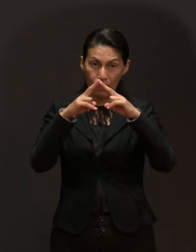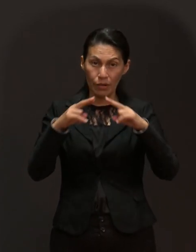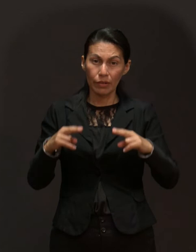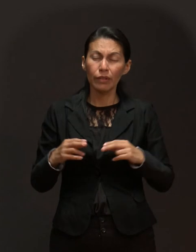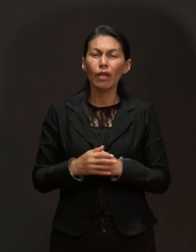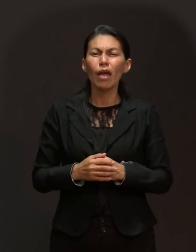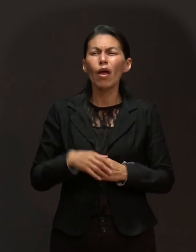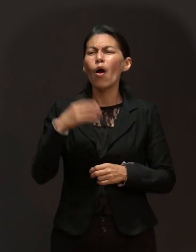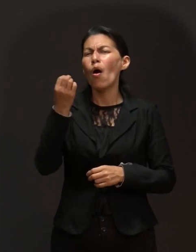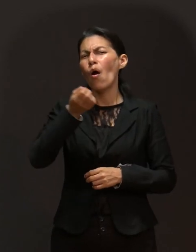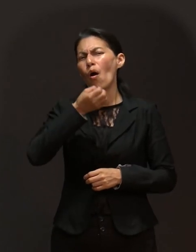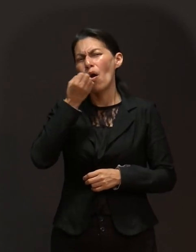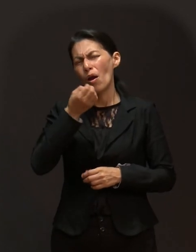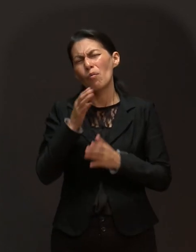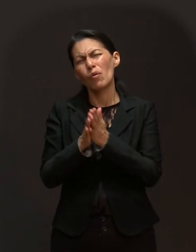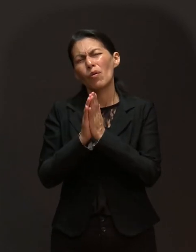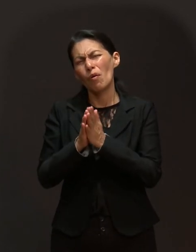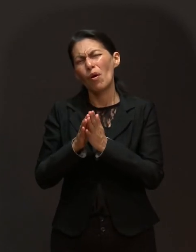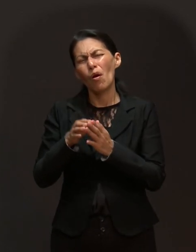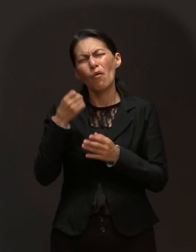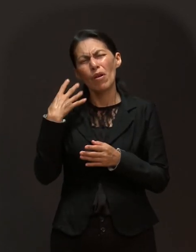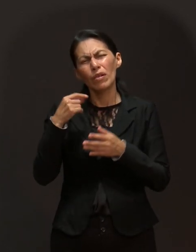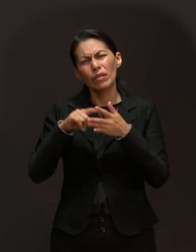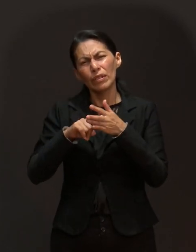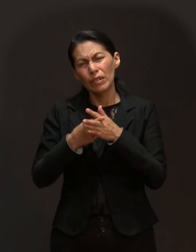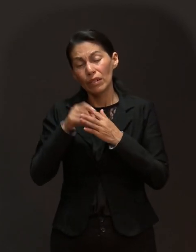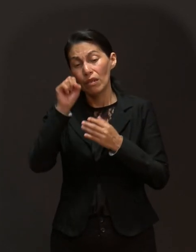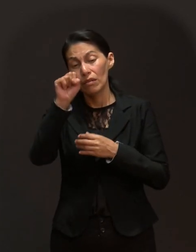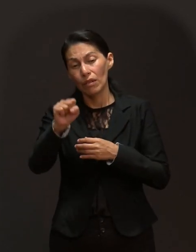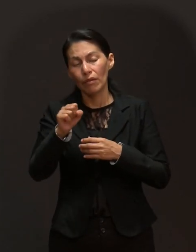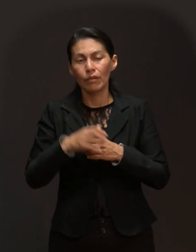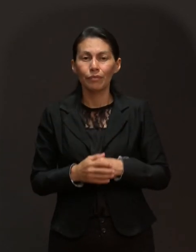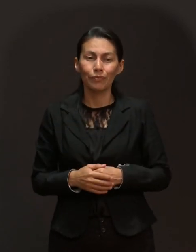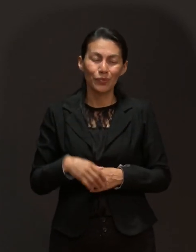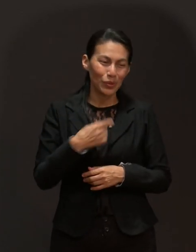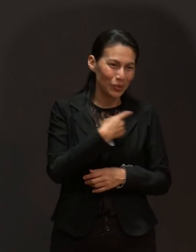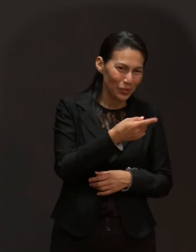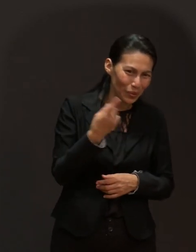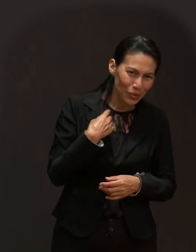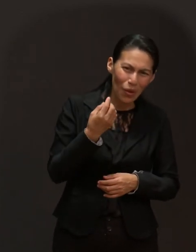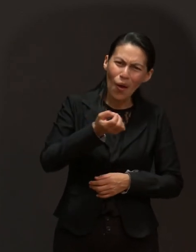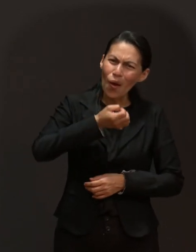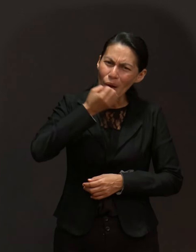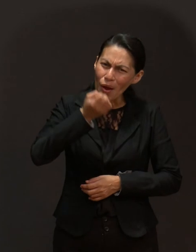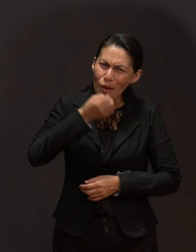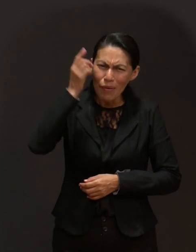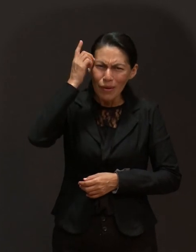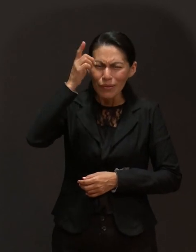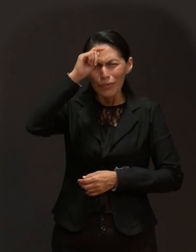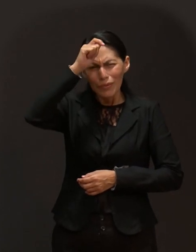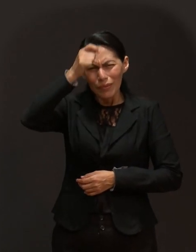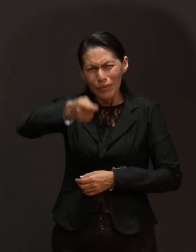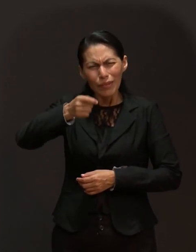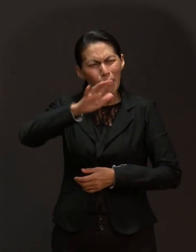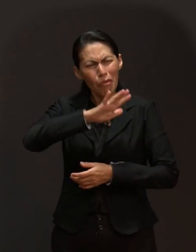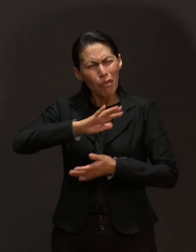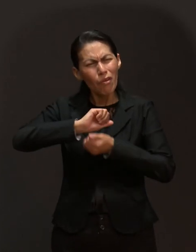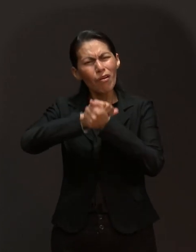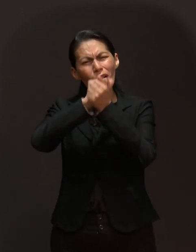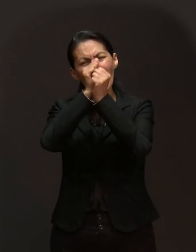Vamos a estar orando toda la semana Por esto Para que Dios obre Prodigios y milagros Y